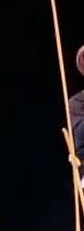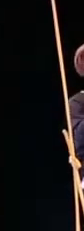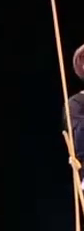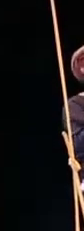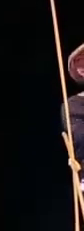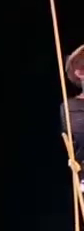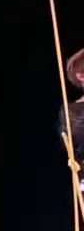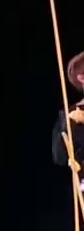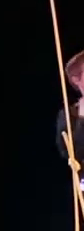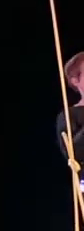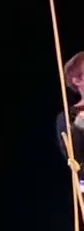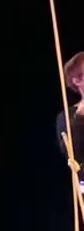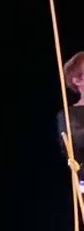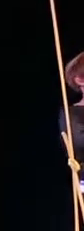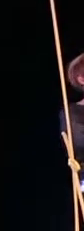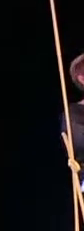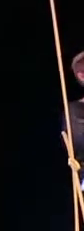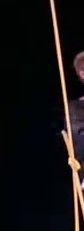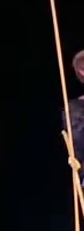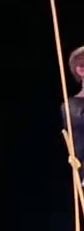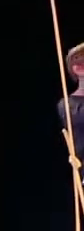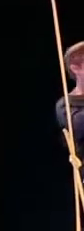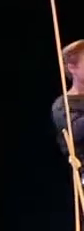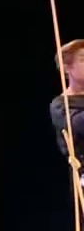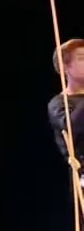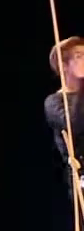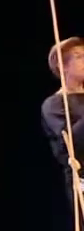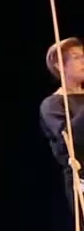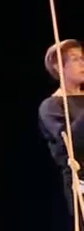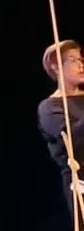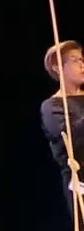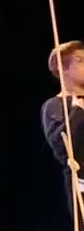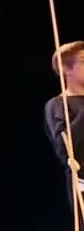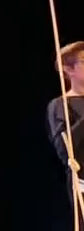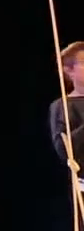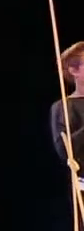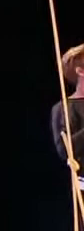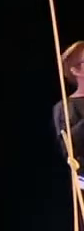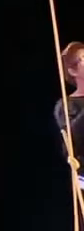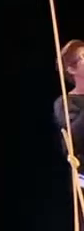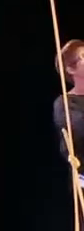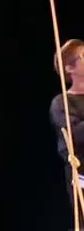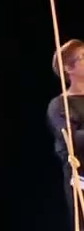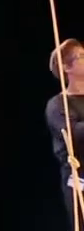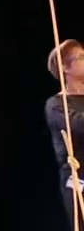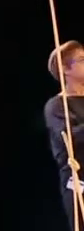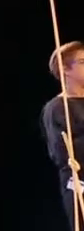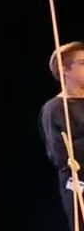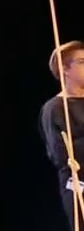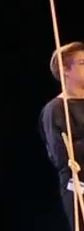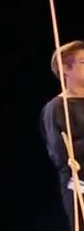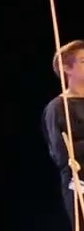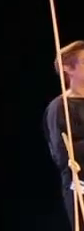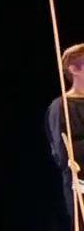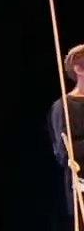att det är politiska beslut som skapar förutsättningar för våra levnadssätt. Och det kanske säger lite att